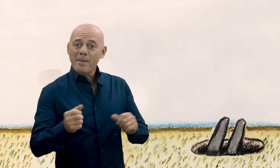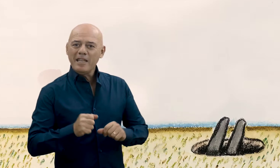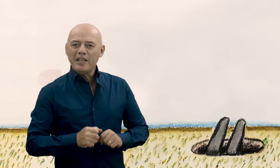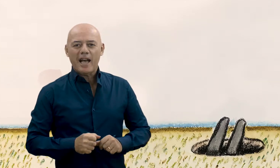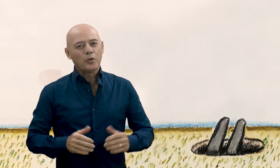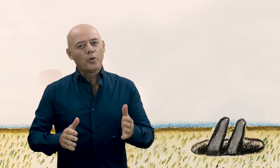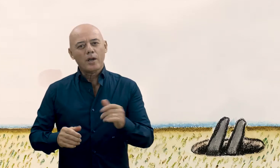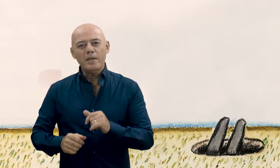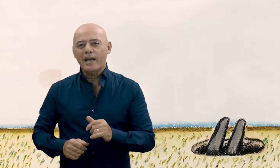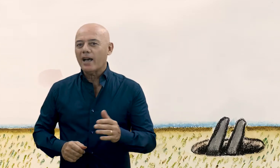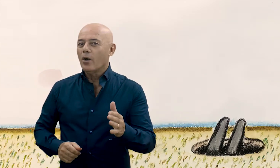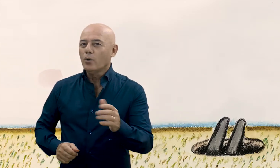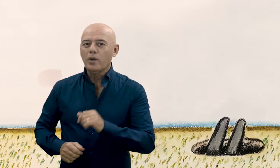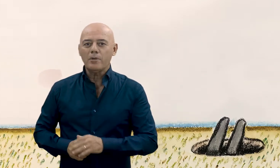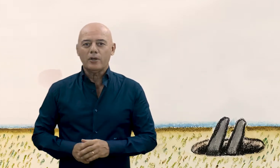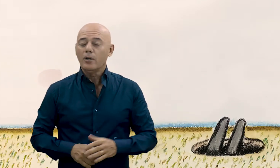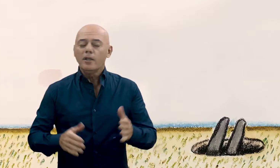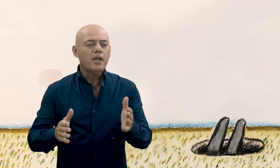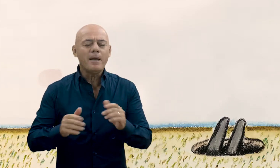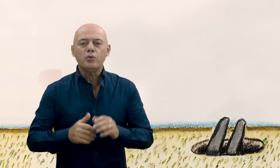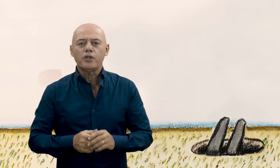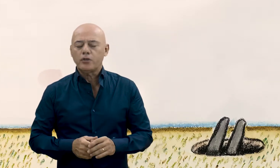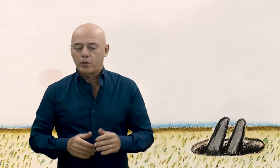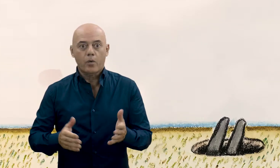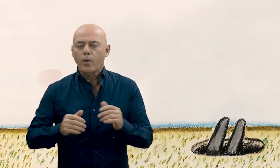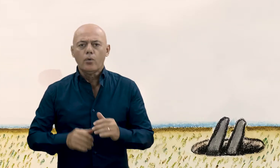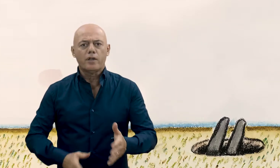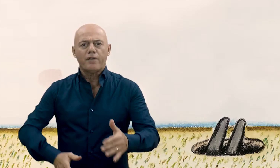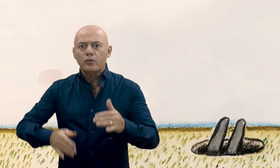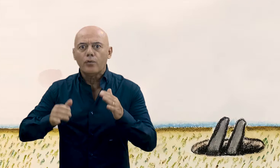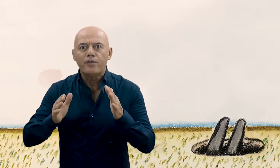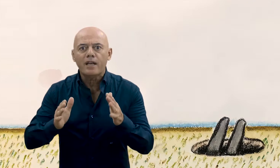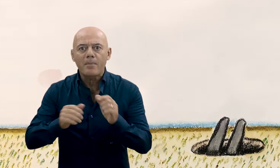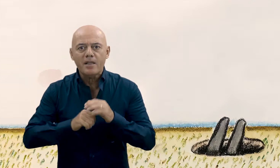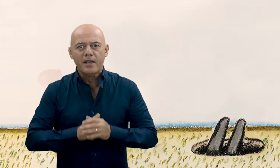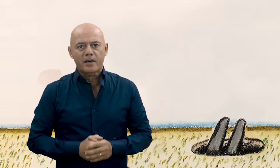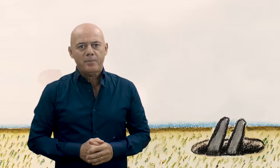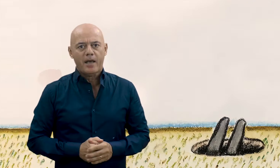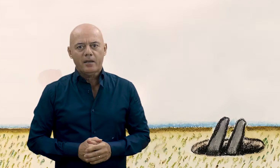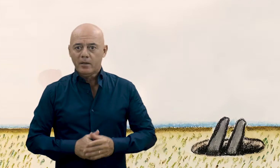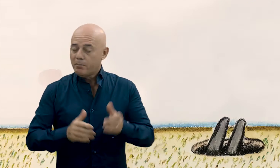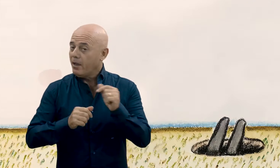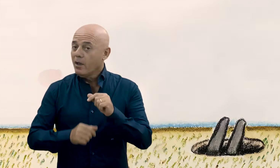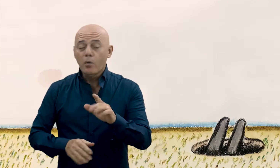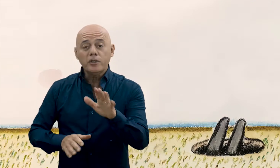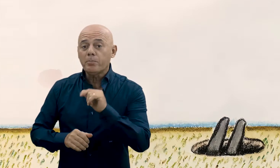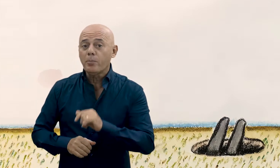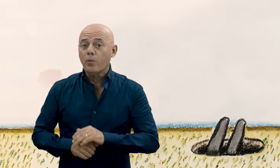Hai mai litigato con un'amica o un amico? Ti è mai successo che qualcuno ti ha fatto veramente arrabbiare? Beh, questo è proprio quello